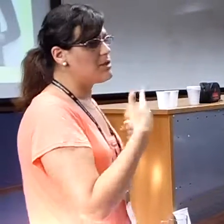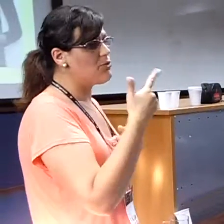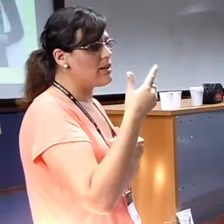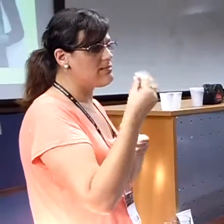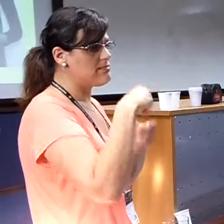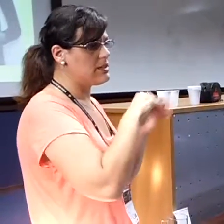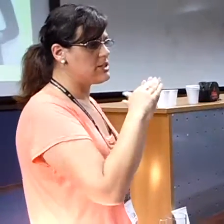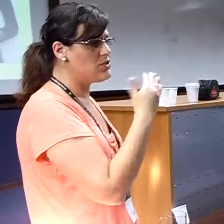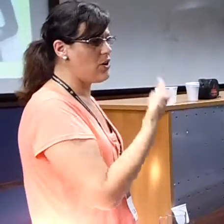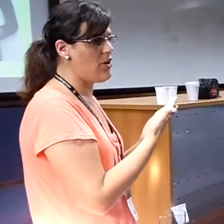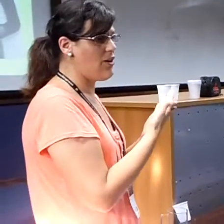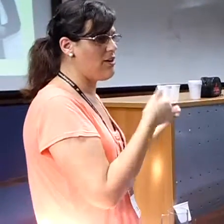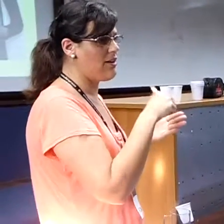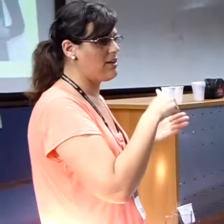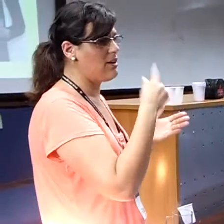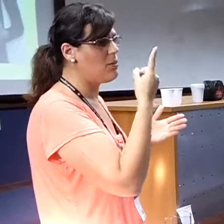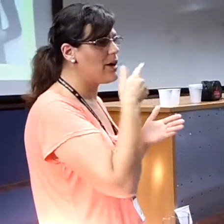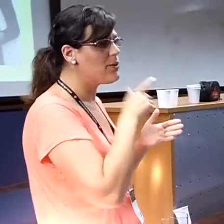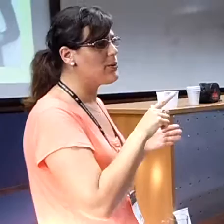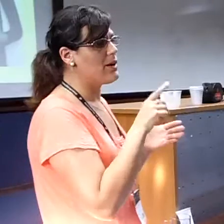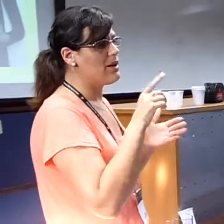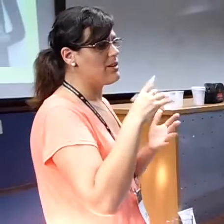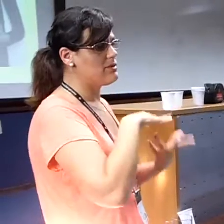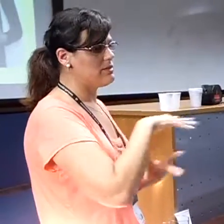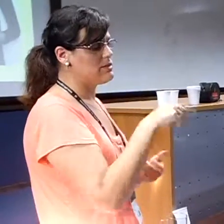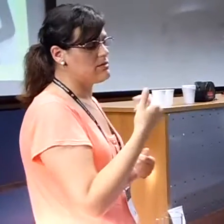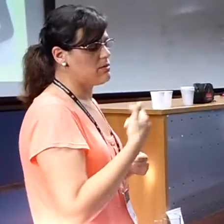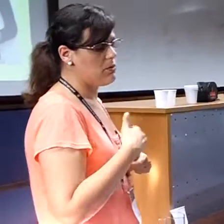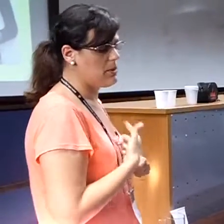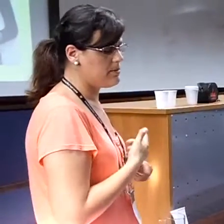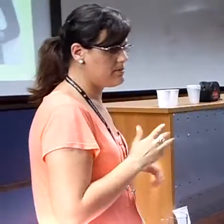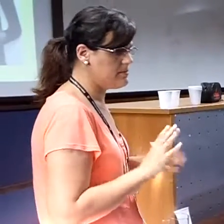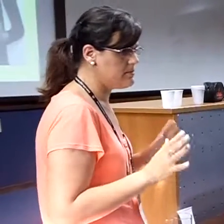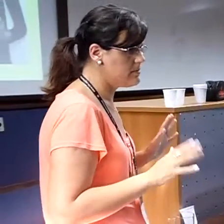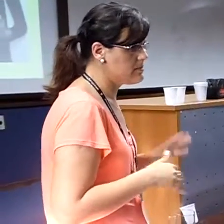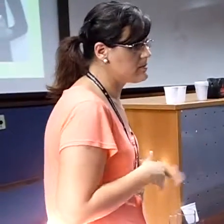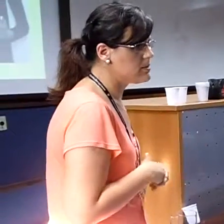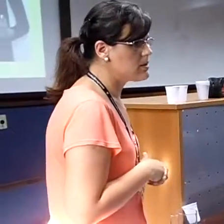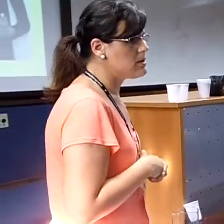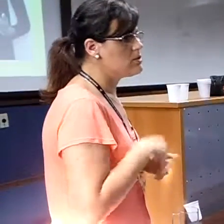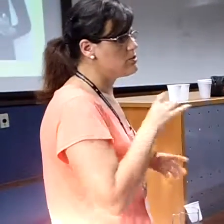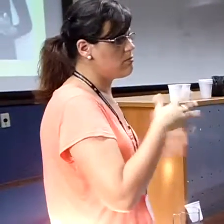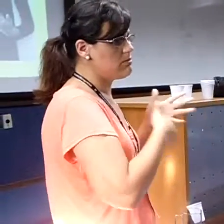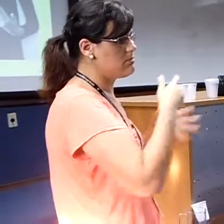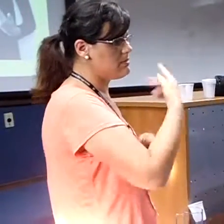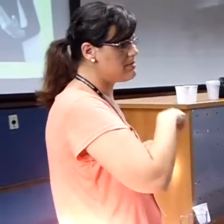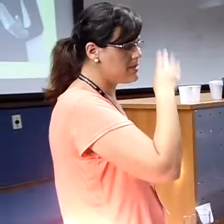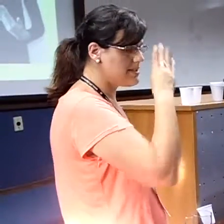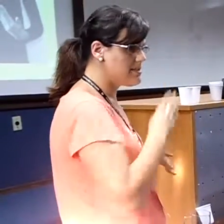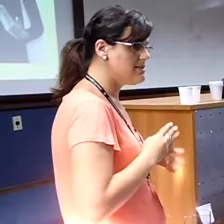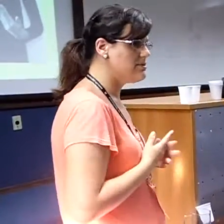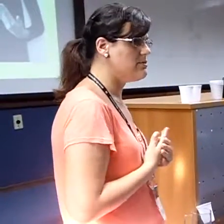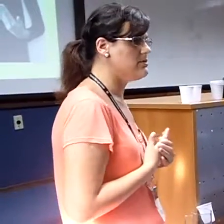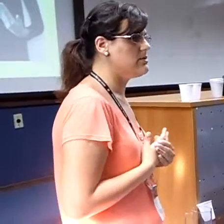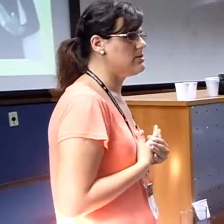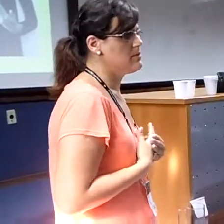que estudar, né? Isso não tem nas escolas, não se aprende isso nas escolas.